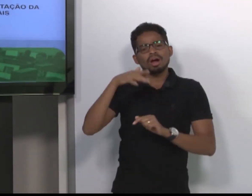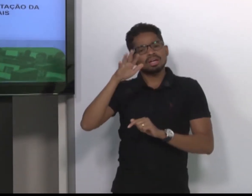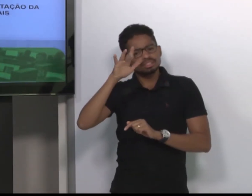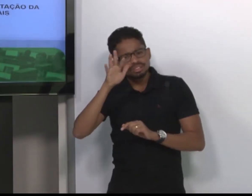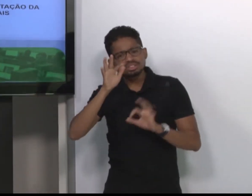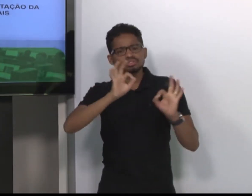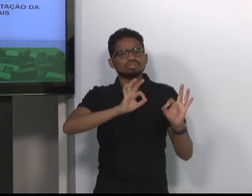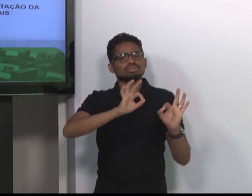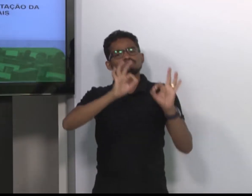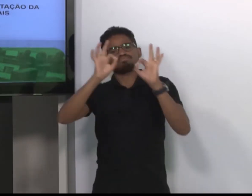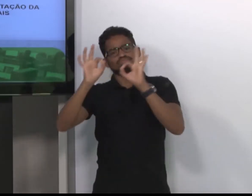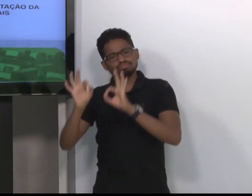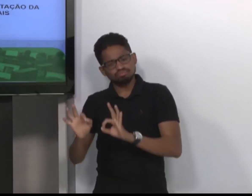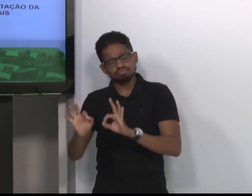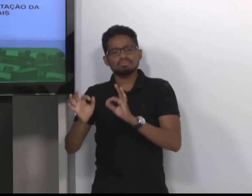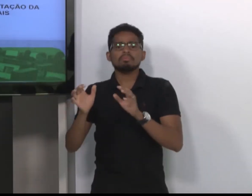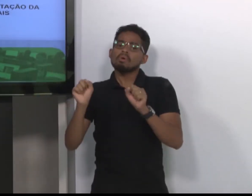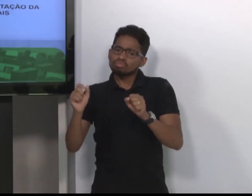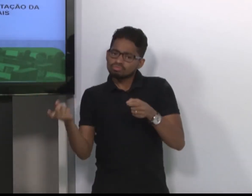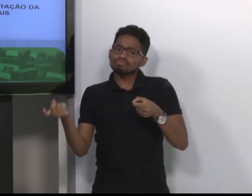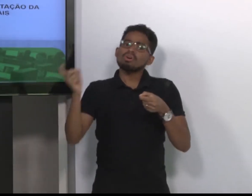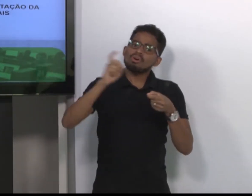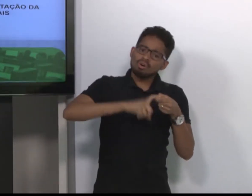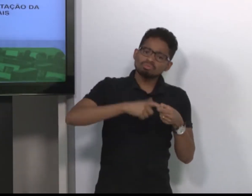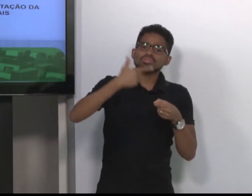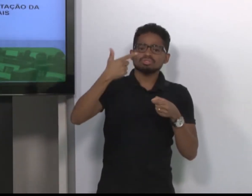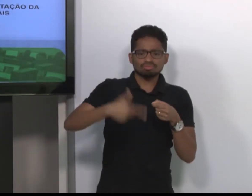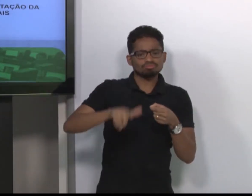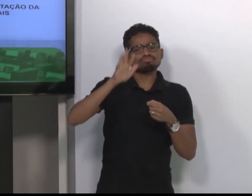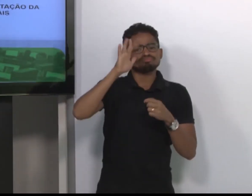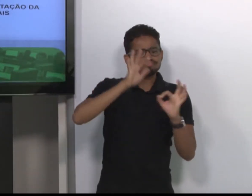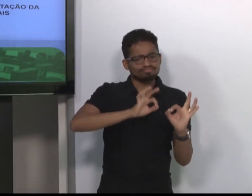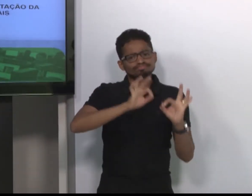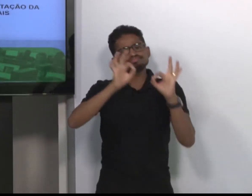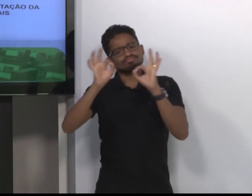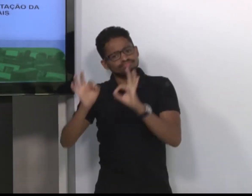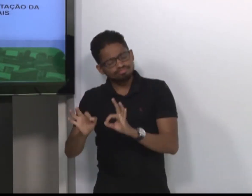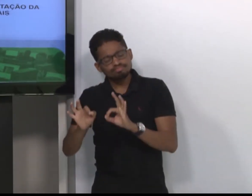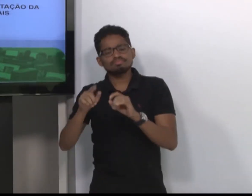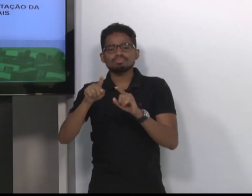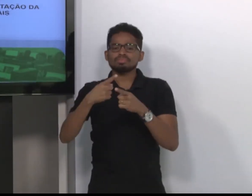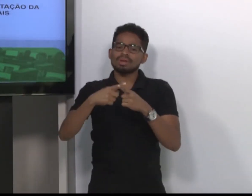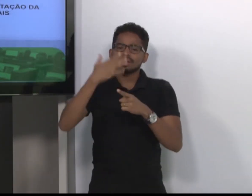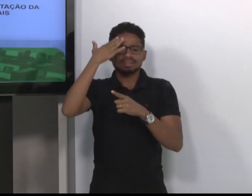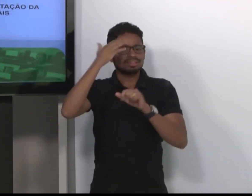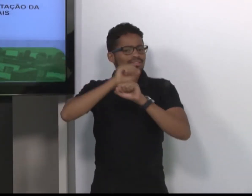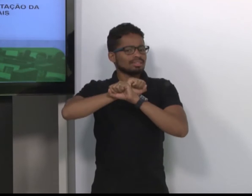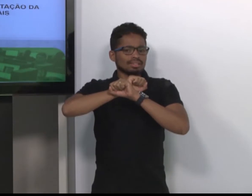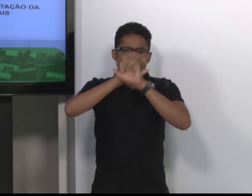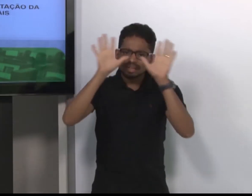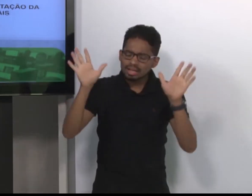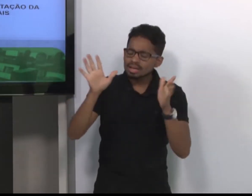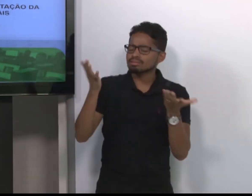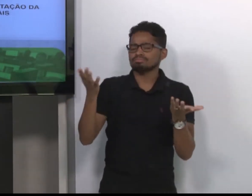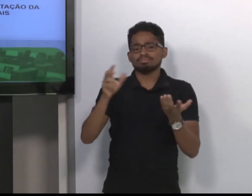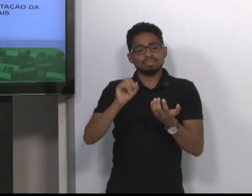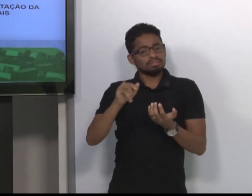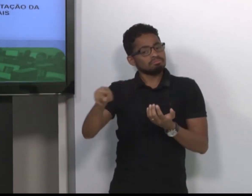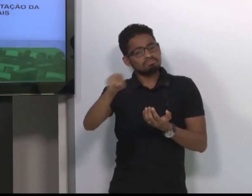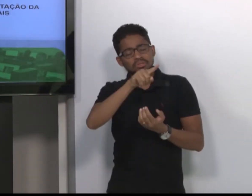aulas, podem voltar quantas vezes forem necessárias, de forma que fique claro. Caso tenham